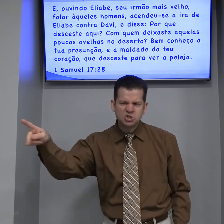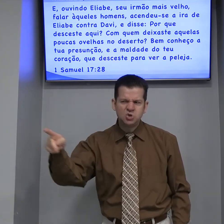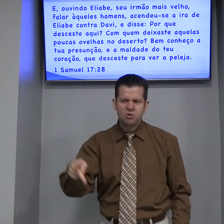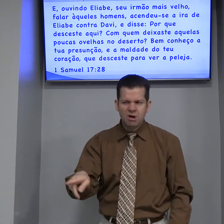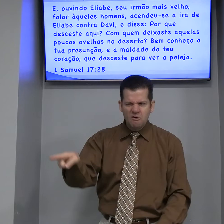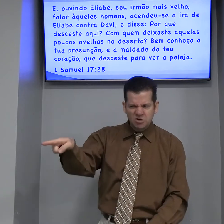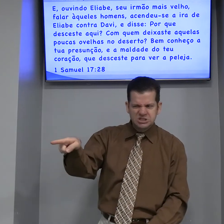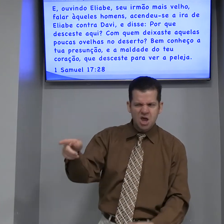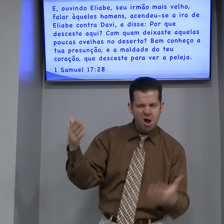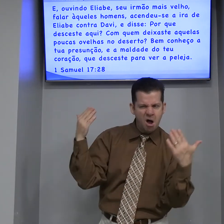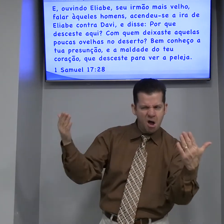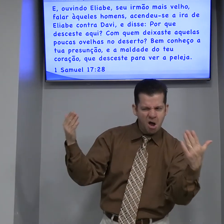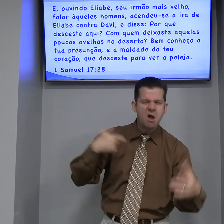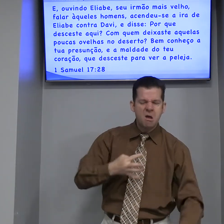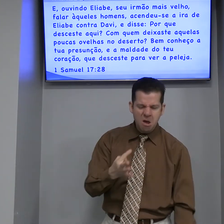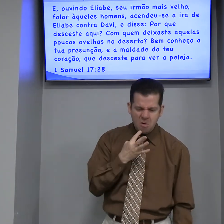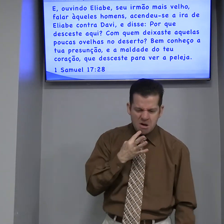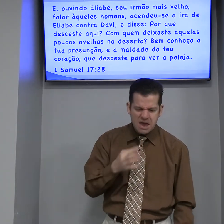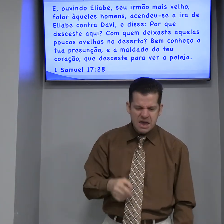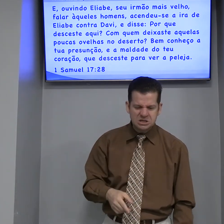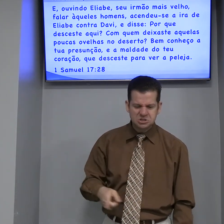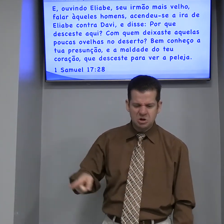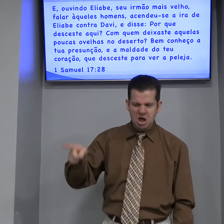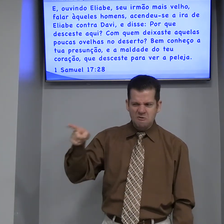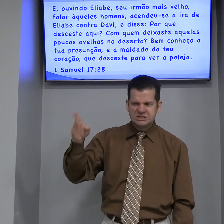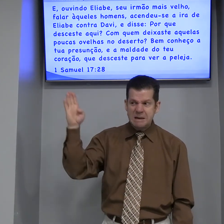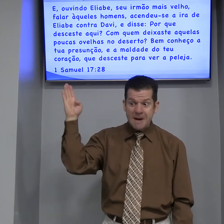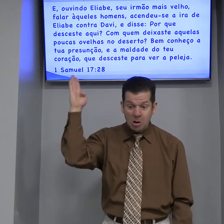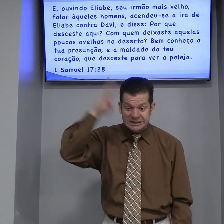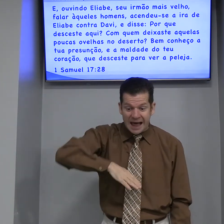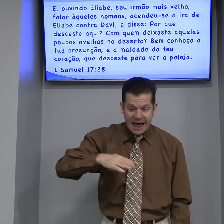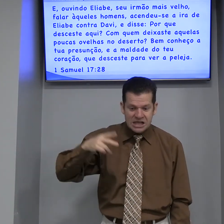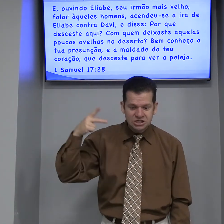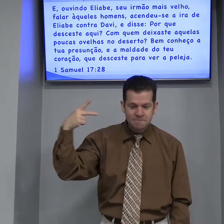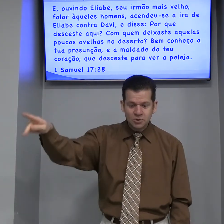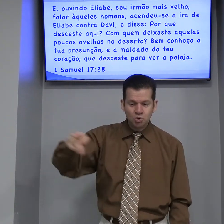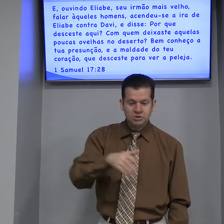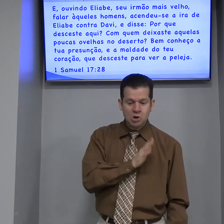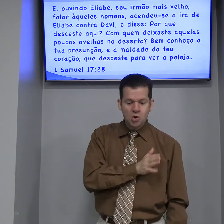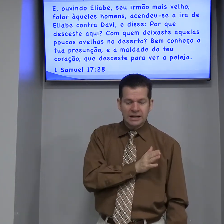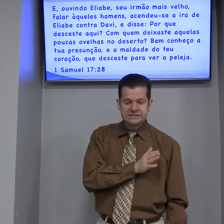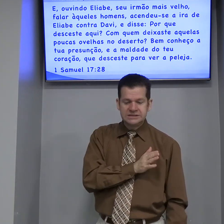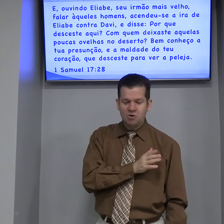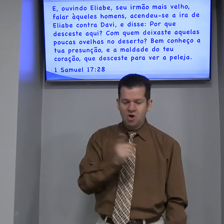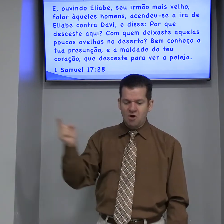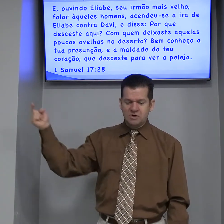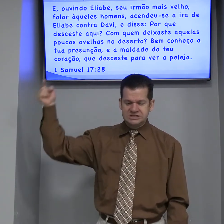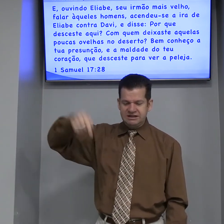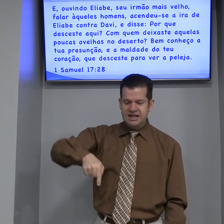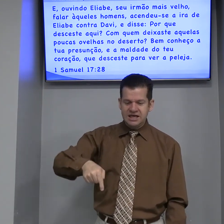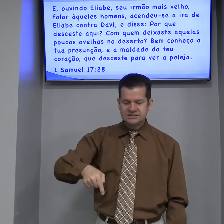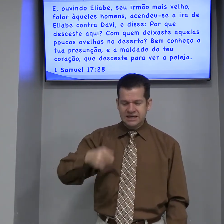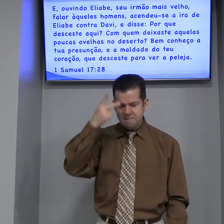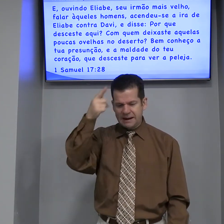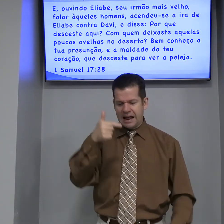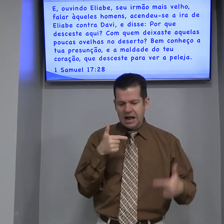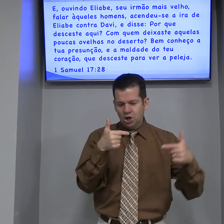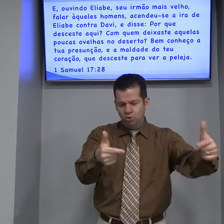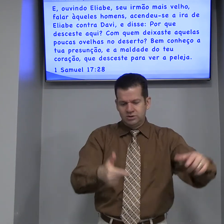conheço você, ó. Eu conheço. Você é maldade do teu coração. Você desce aqui para